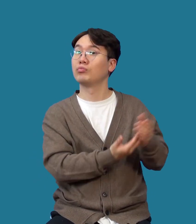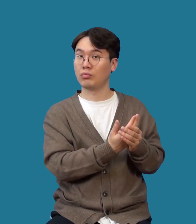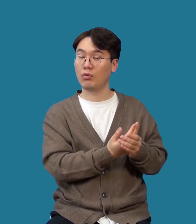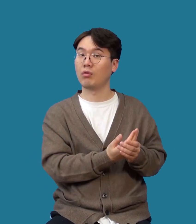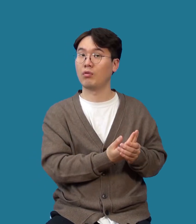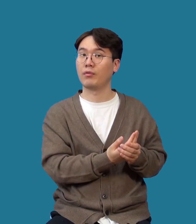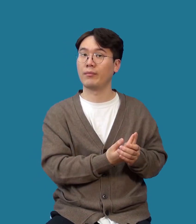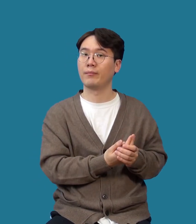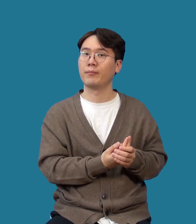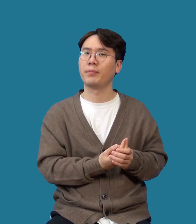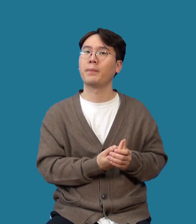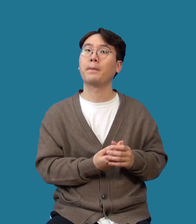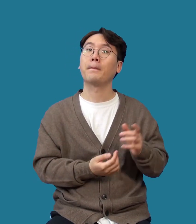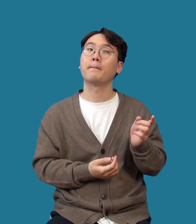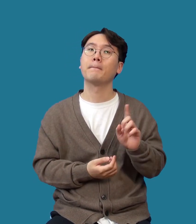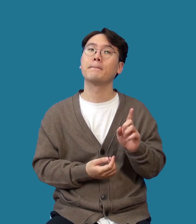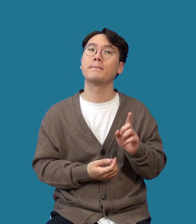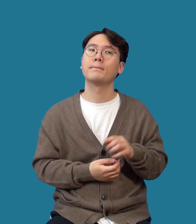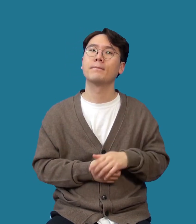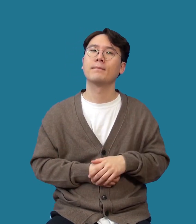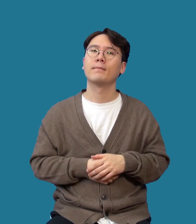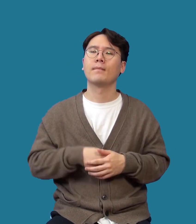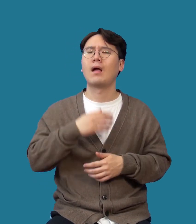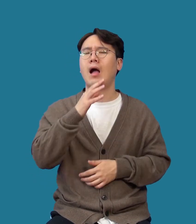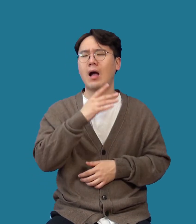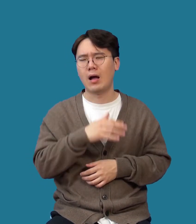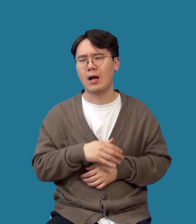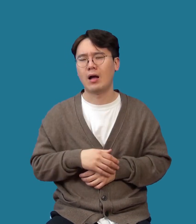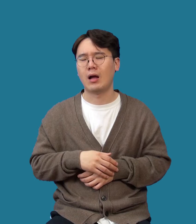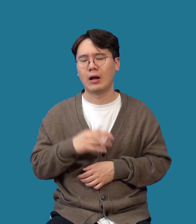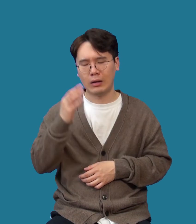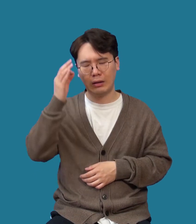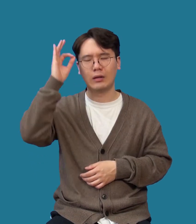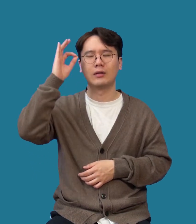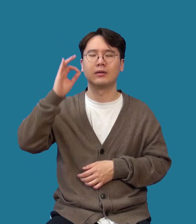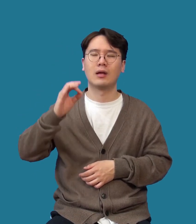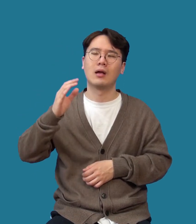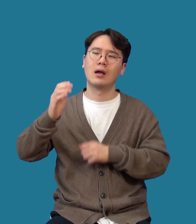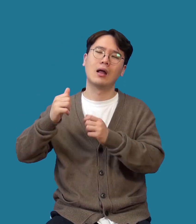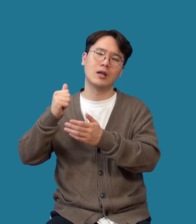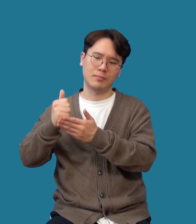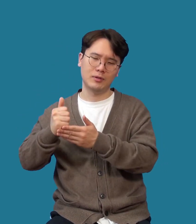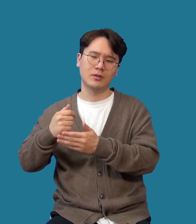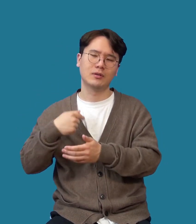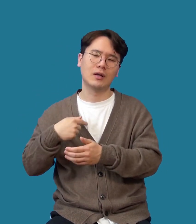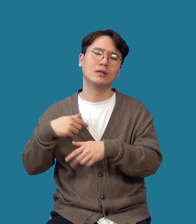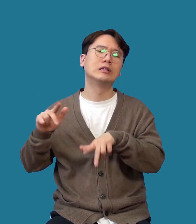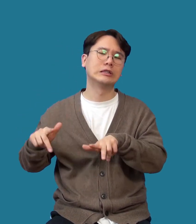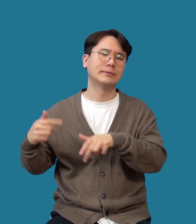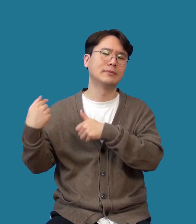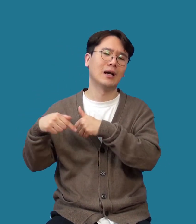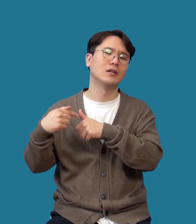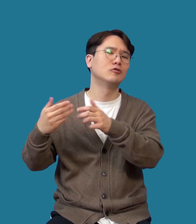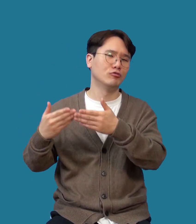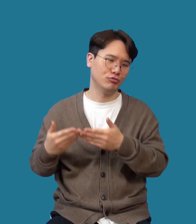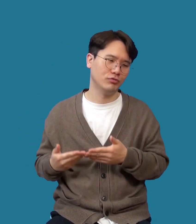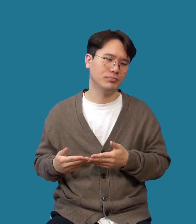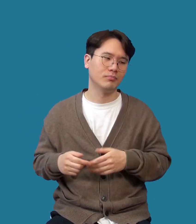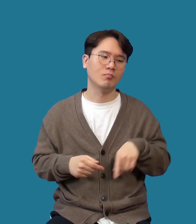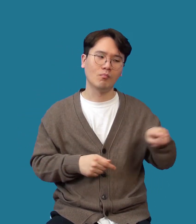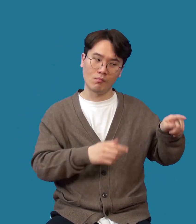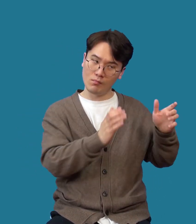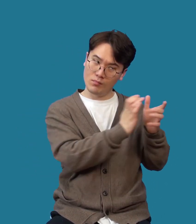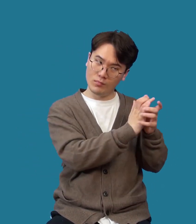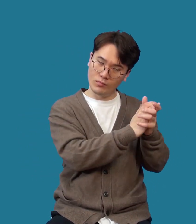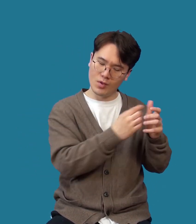이분이 하나님이 이것을 지적하시는구나 하는 것을 깨달았습니다. 그 친구는 자기하고 무슨